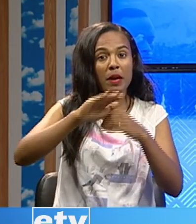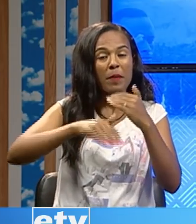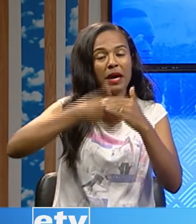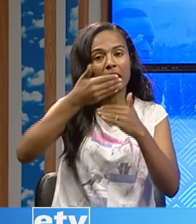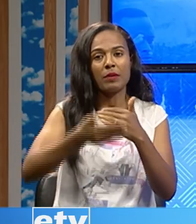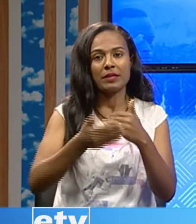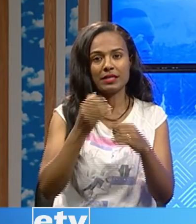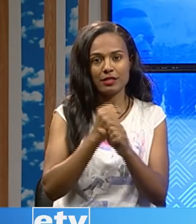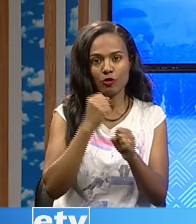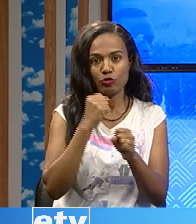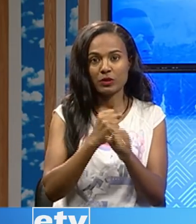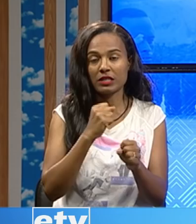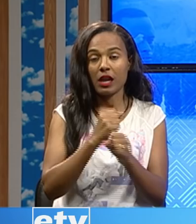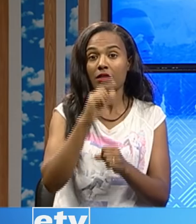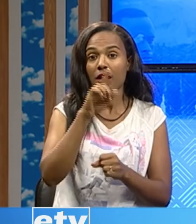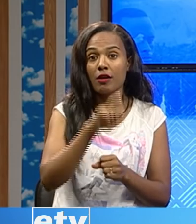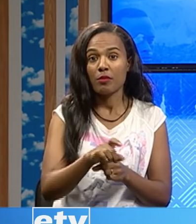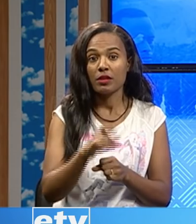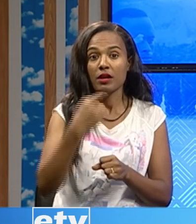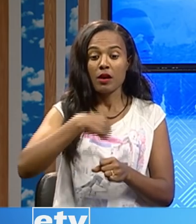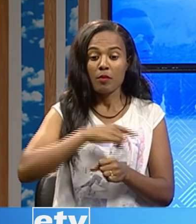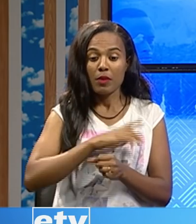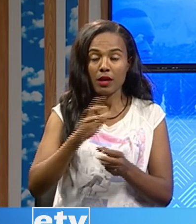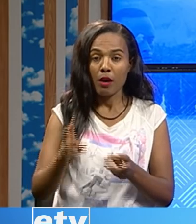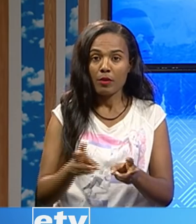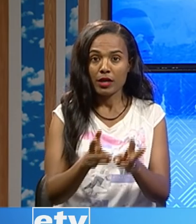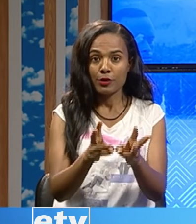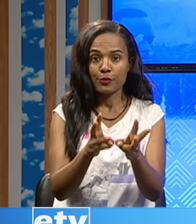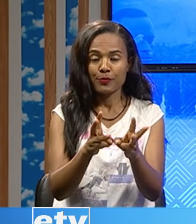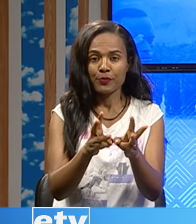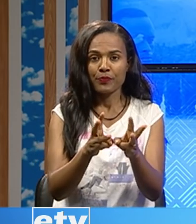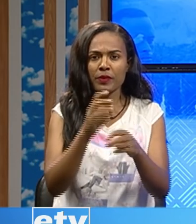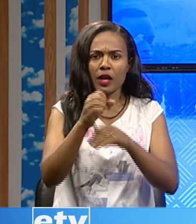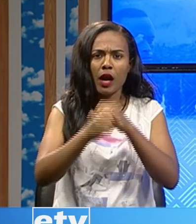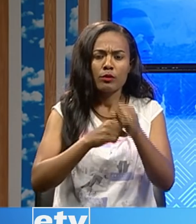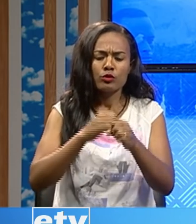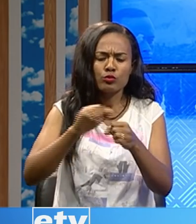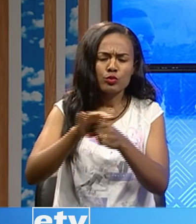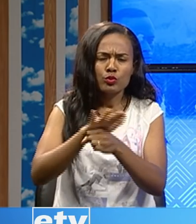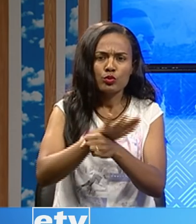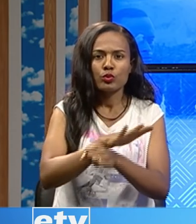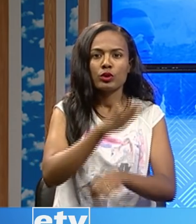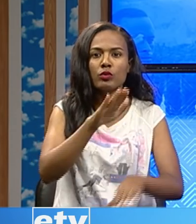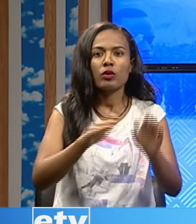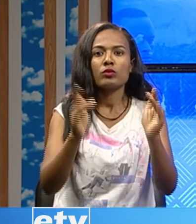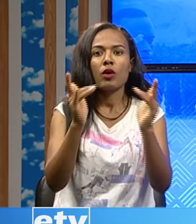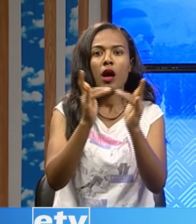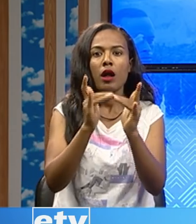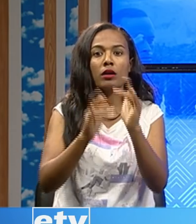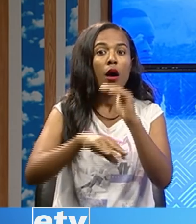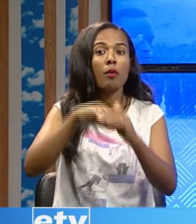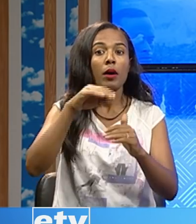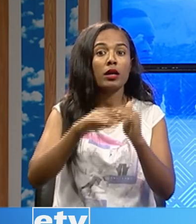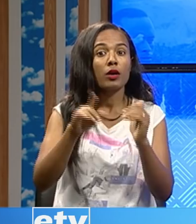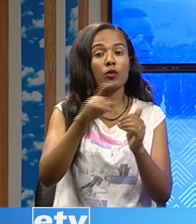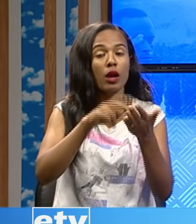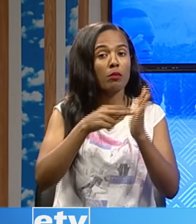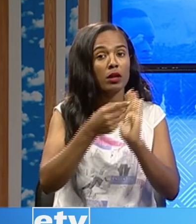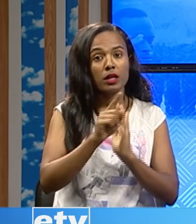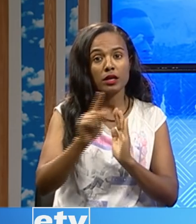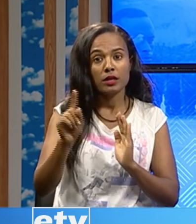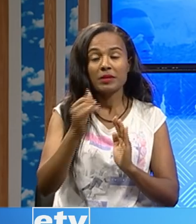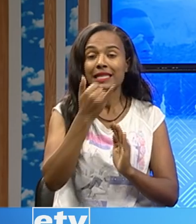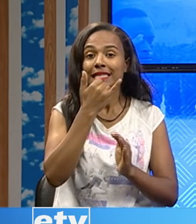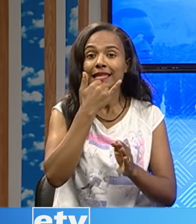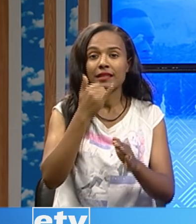ስራዎች መስራት ይጠበቅብናል። በእኛ መንገድም አመቱን ሙሉ የተጓዝነው ጉዳይ አልጋ ባልጋ እንከናል በማለት አይደለም። ስተት